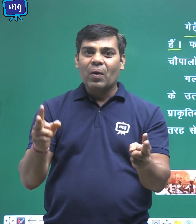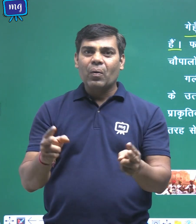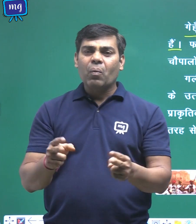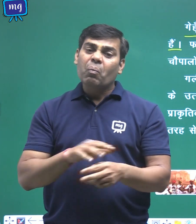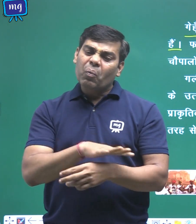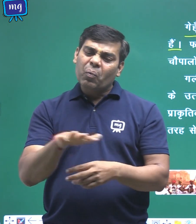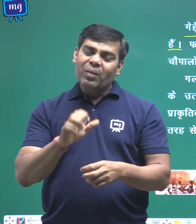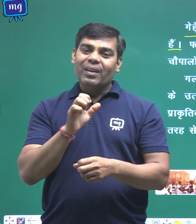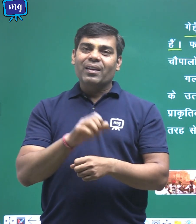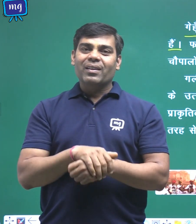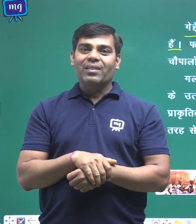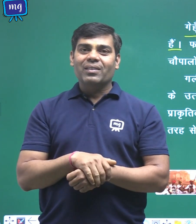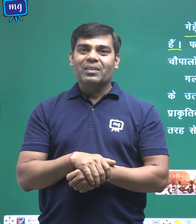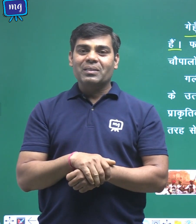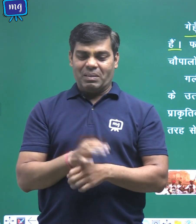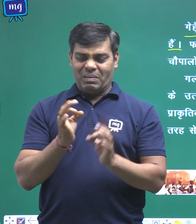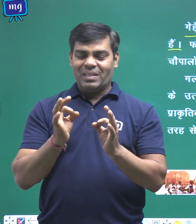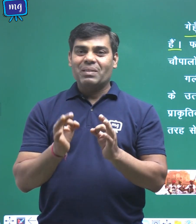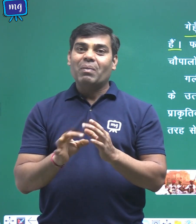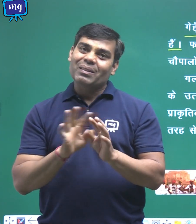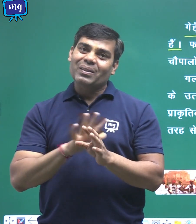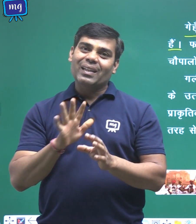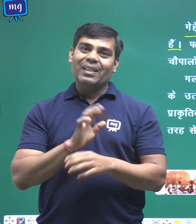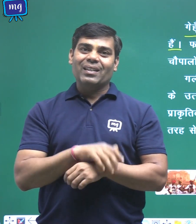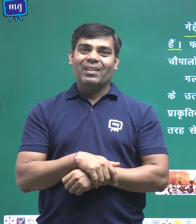पूरी तरह पक चुकी है,